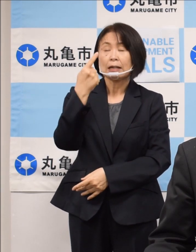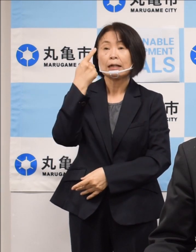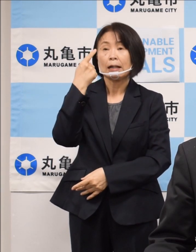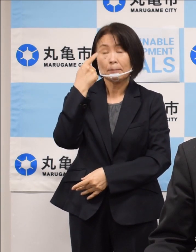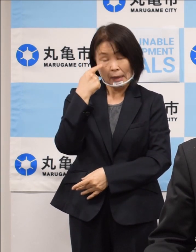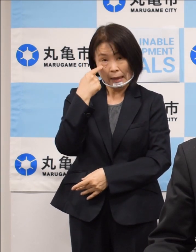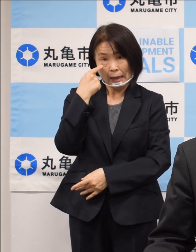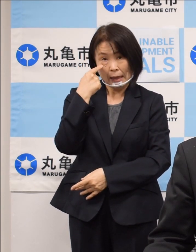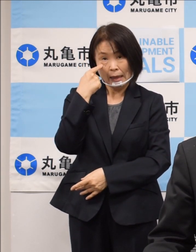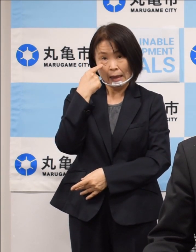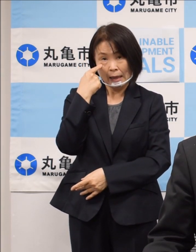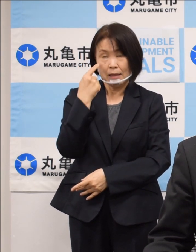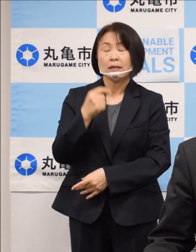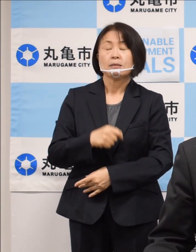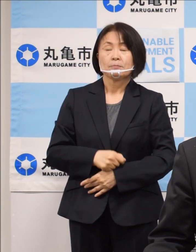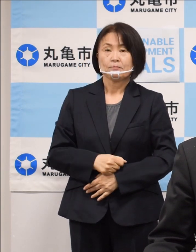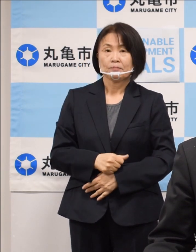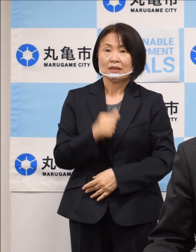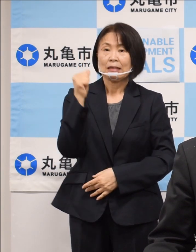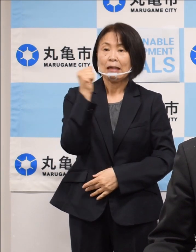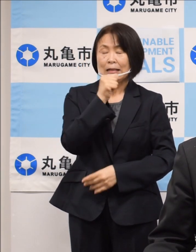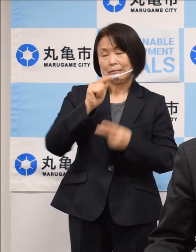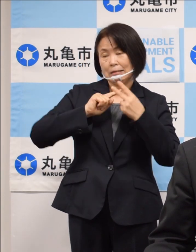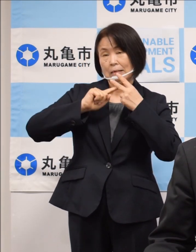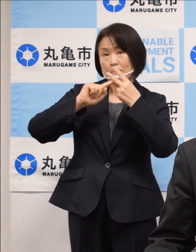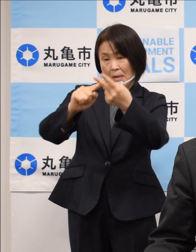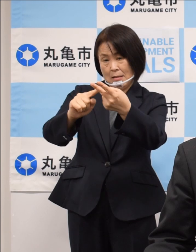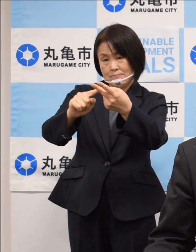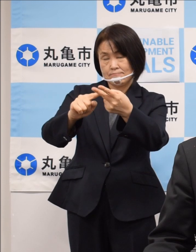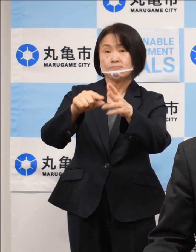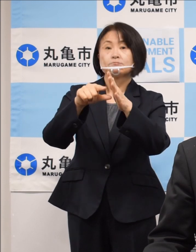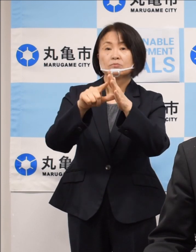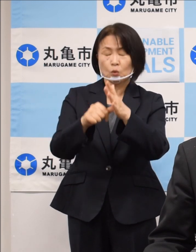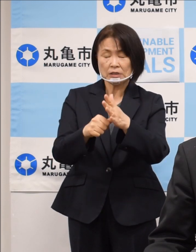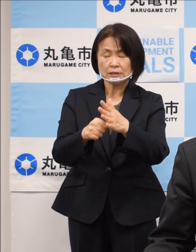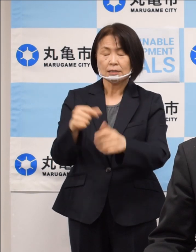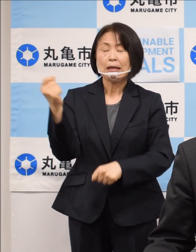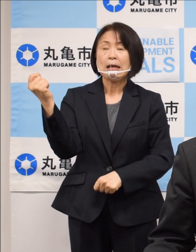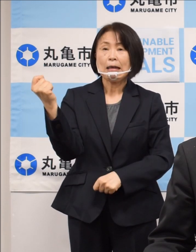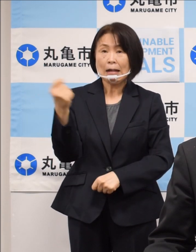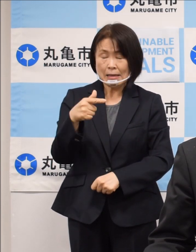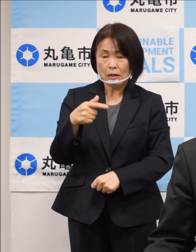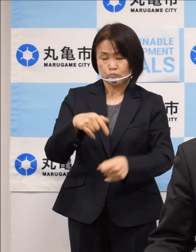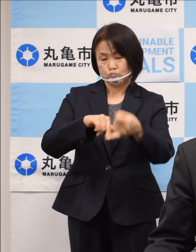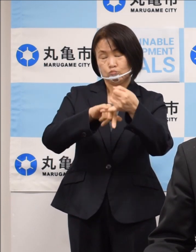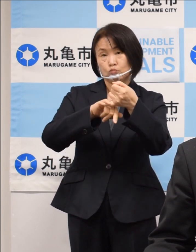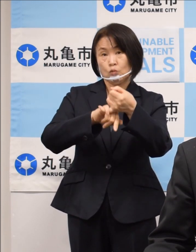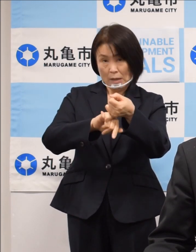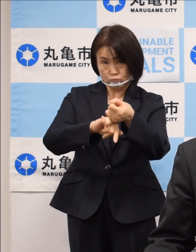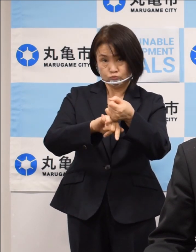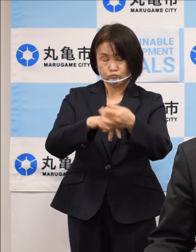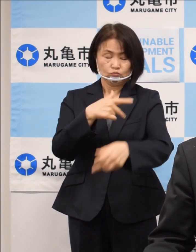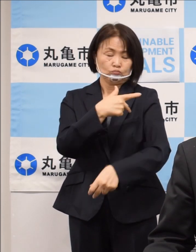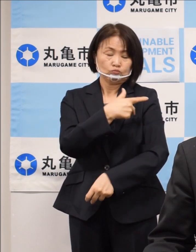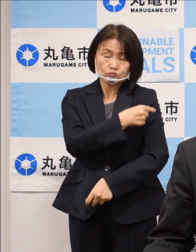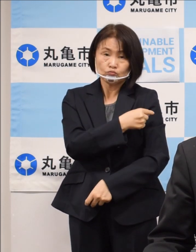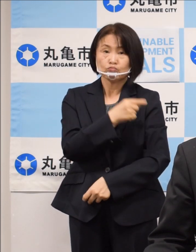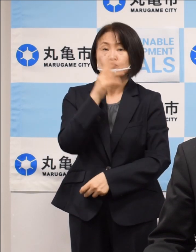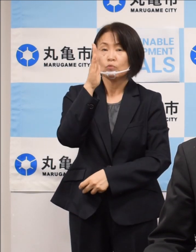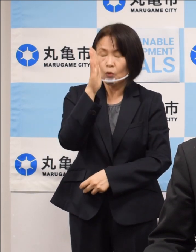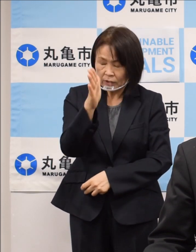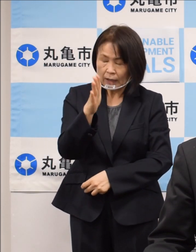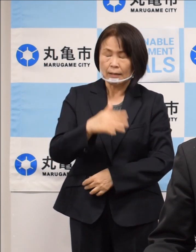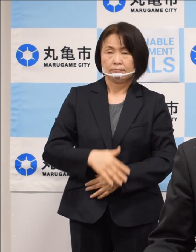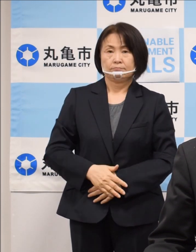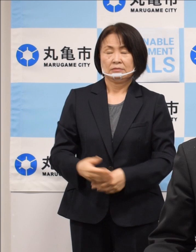につきましても、接種券が届きましたら速やかな接種をお願いし、